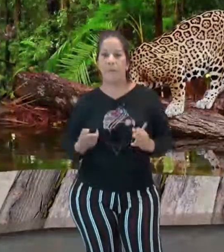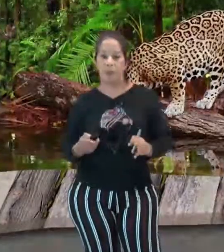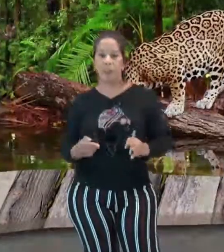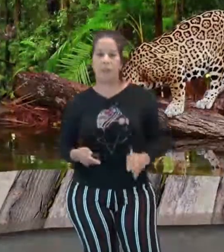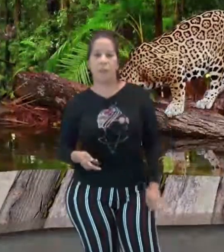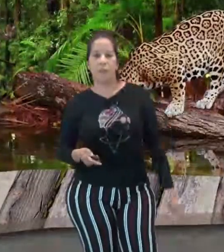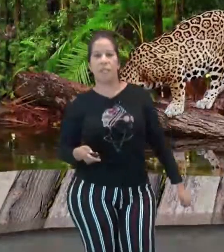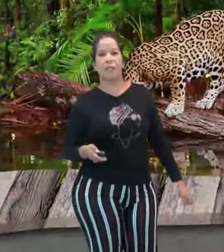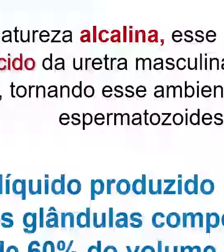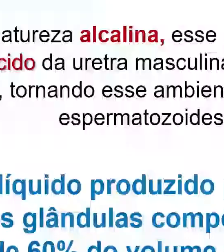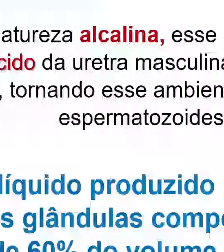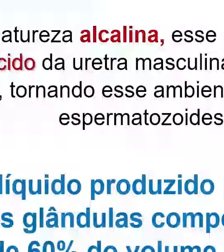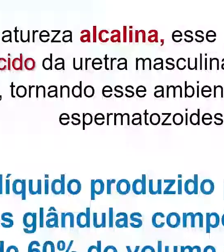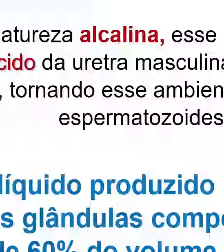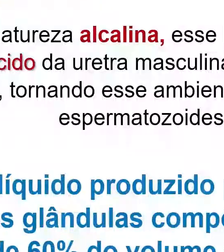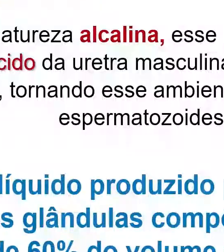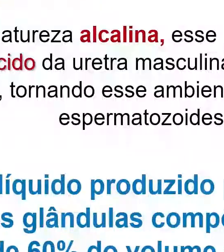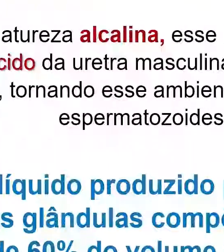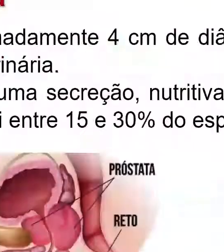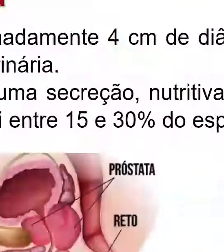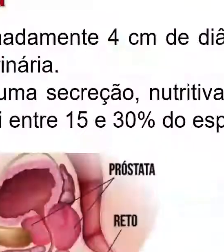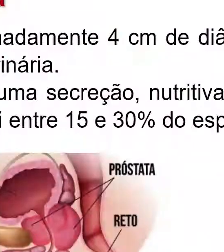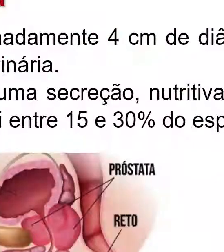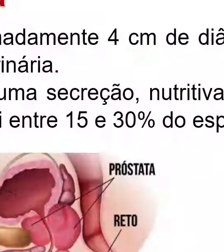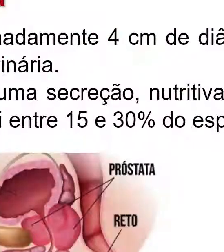tá? Vamos seguindo ali.